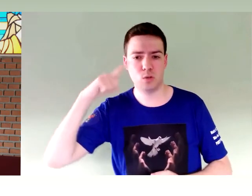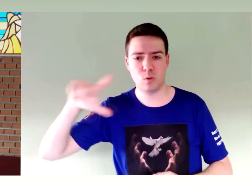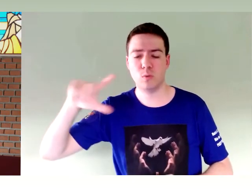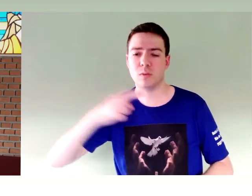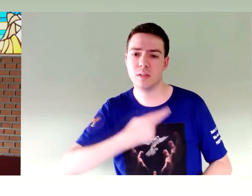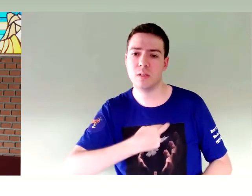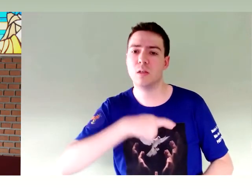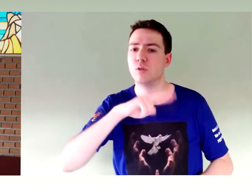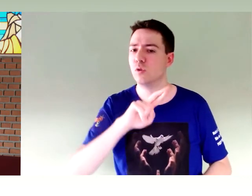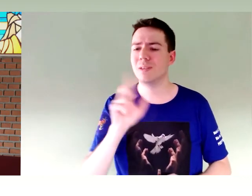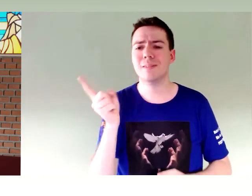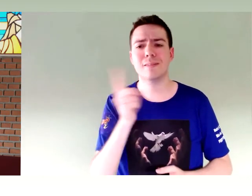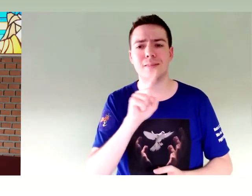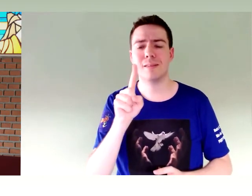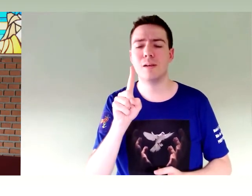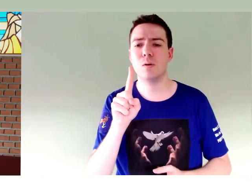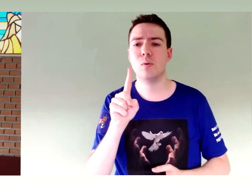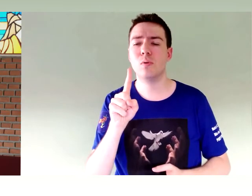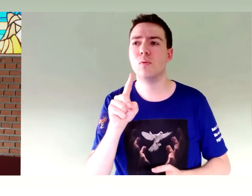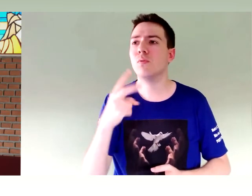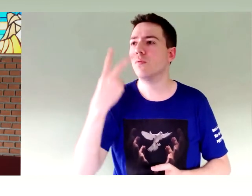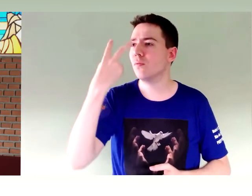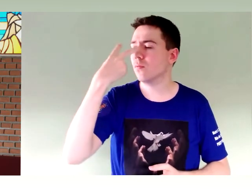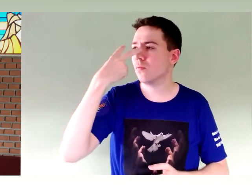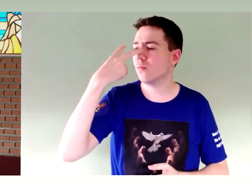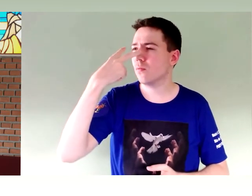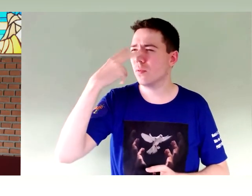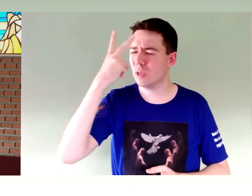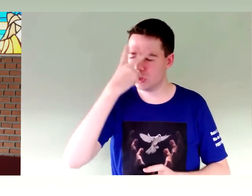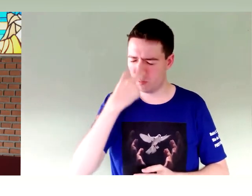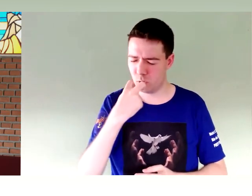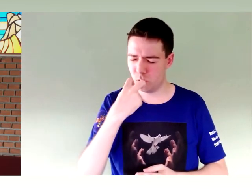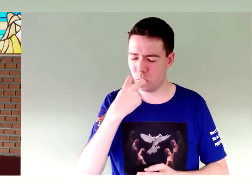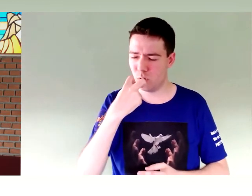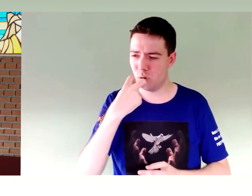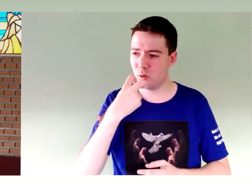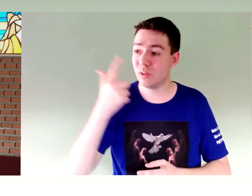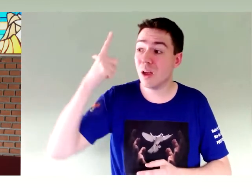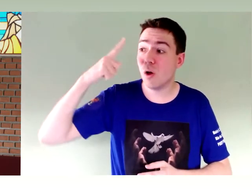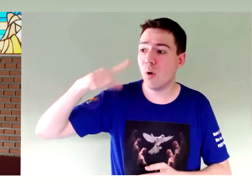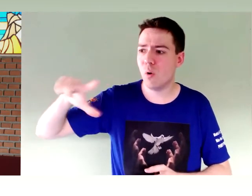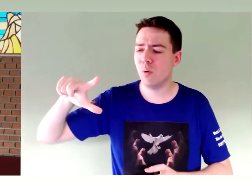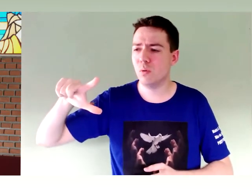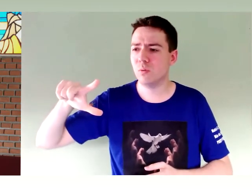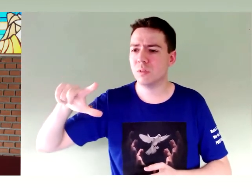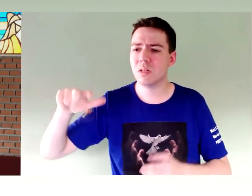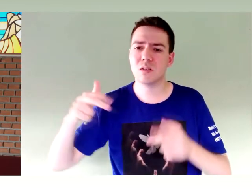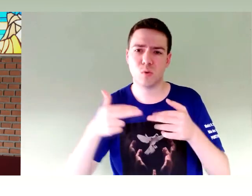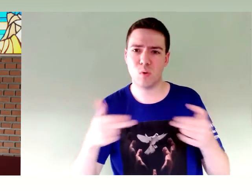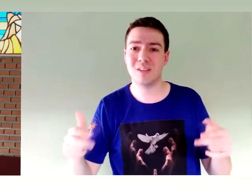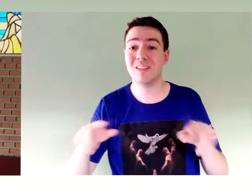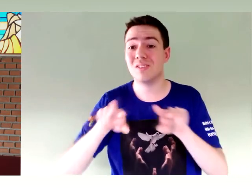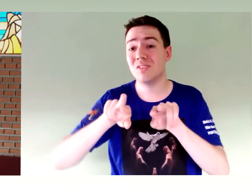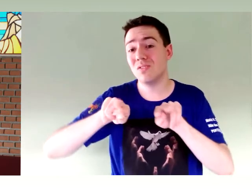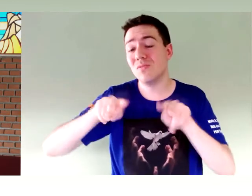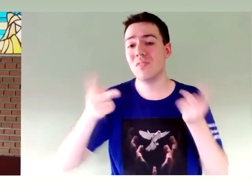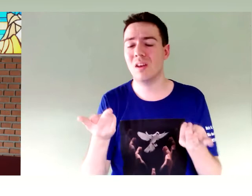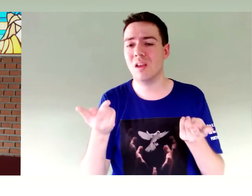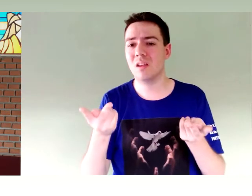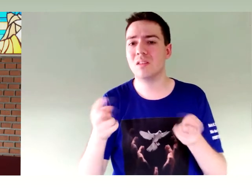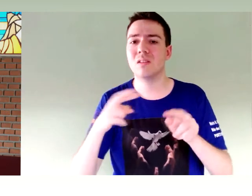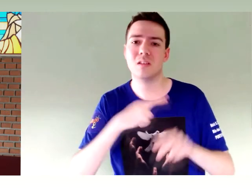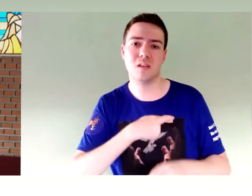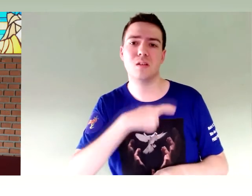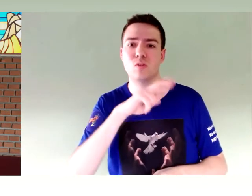outras religiões não autoriza, portanto, a fechar os olhos para as contradições que podem existir entre elas